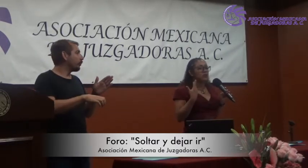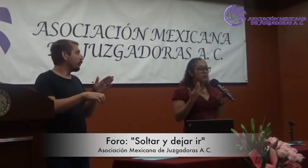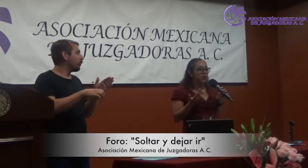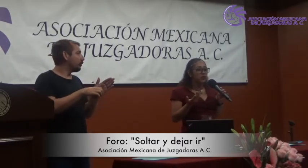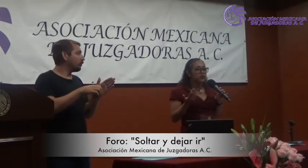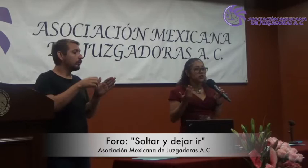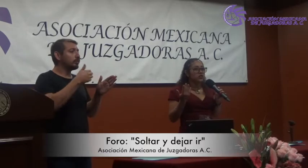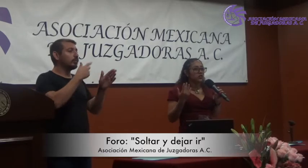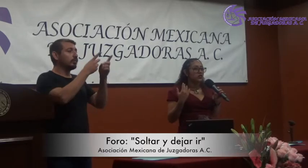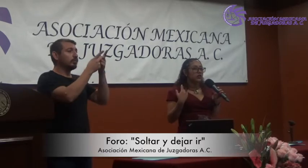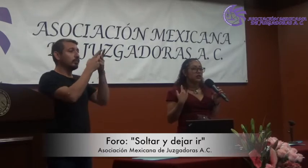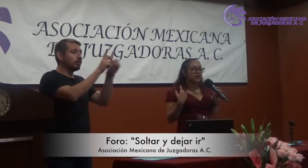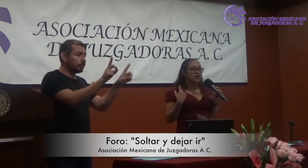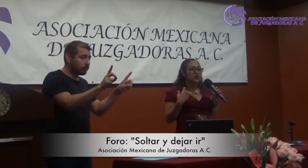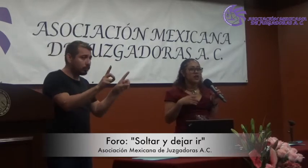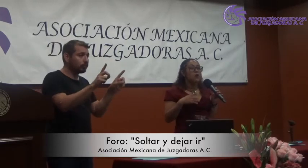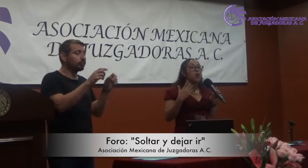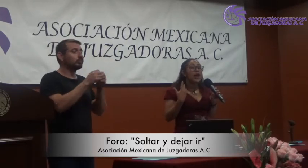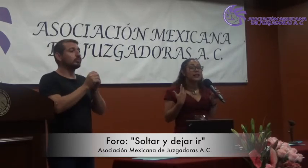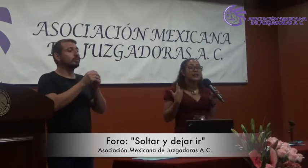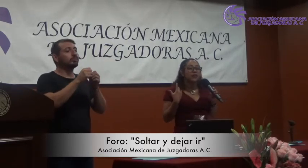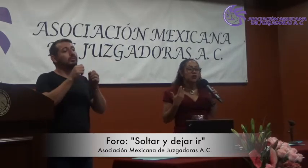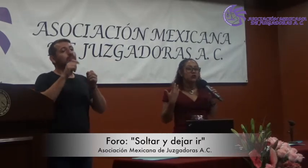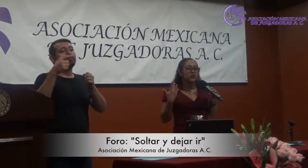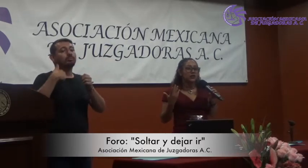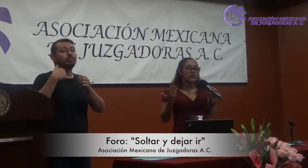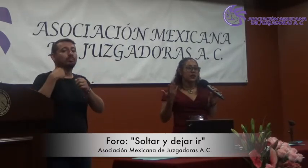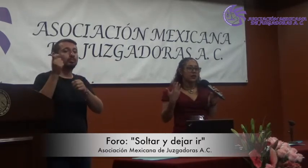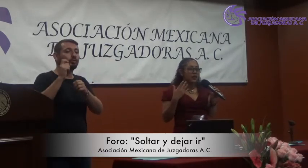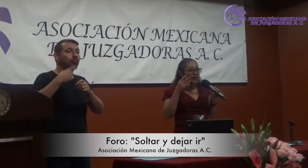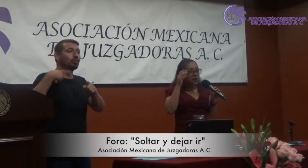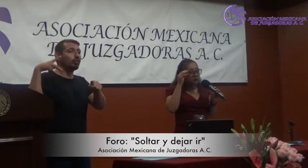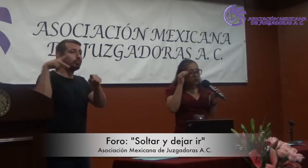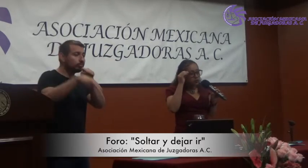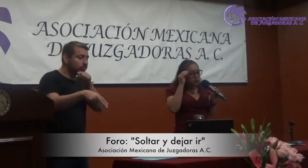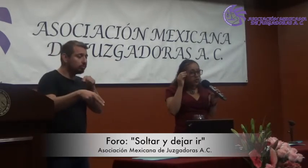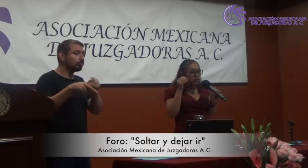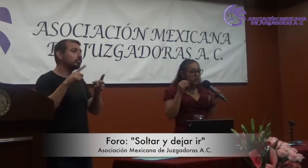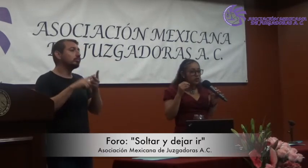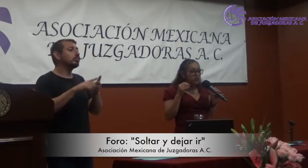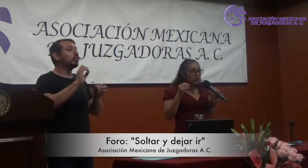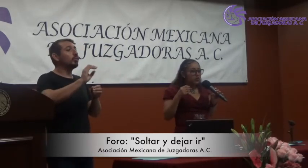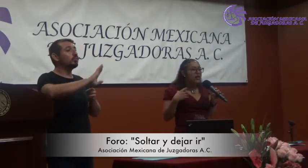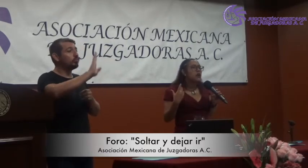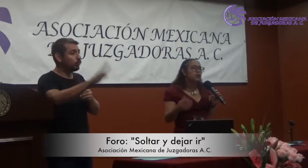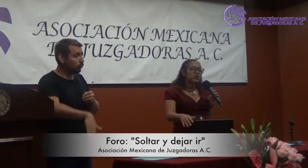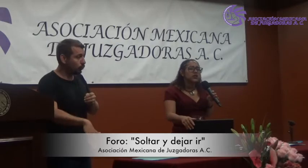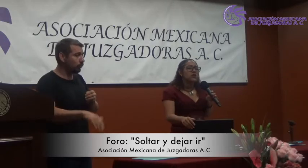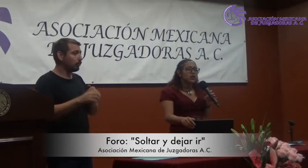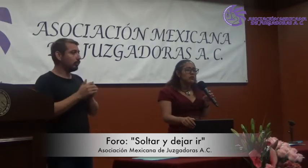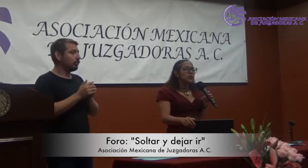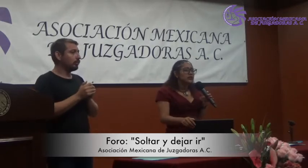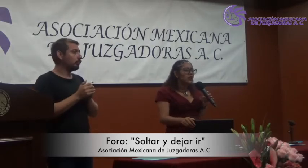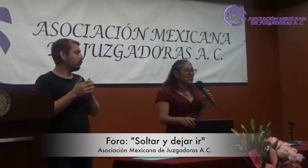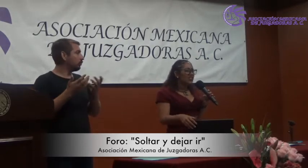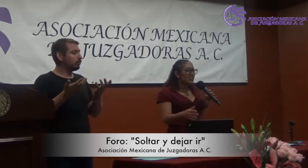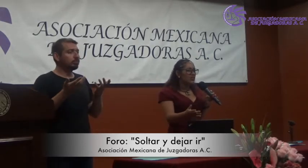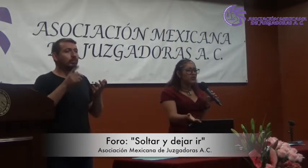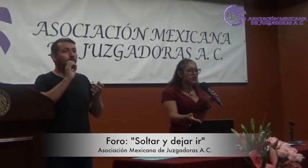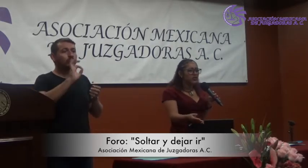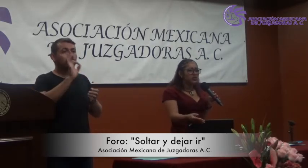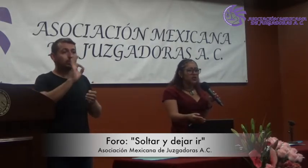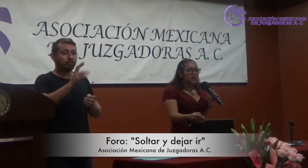ruptura, el divorcio, la muerte de un ser que queramos mucho, la muerte de una